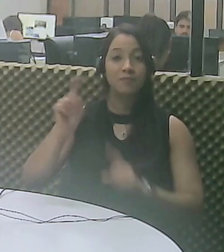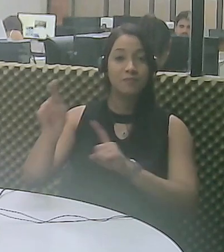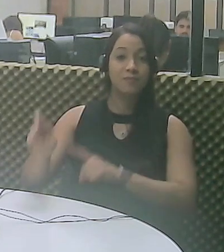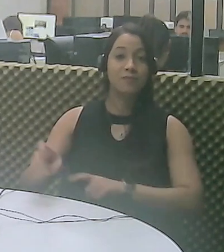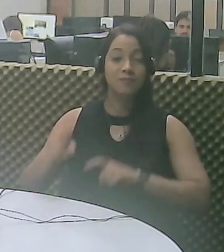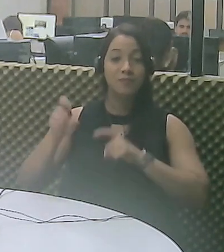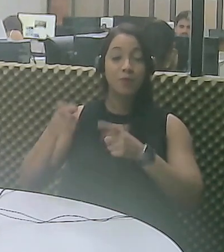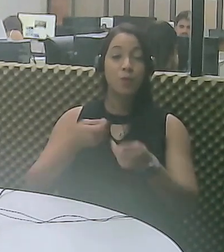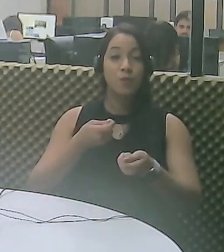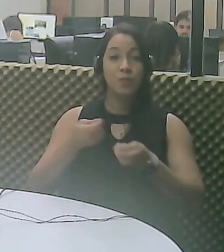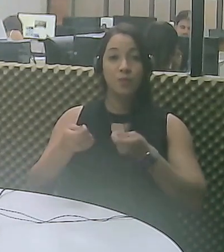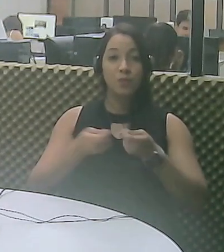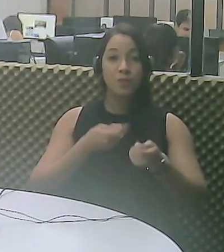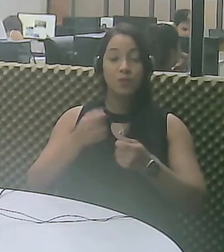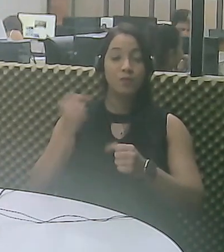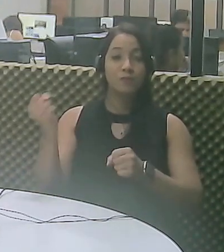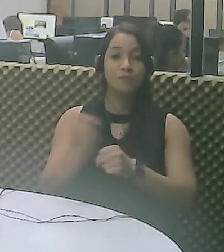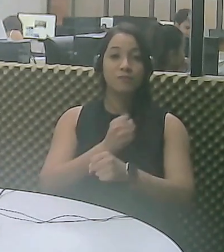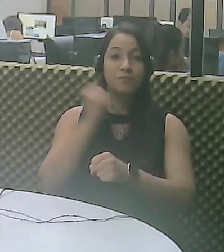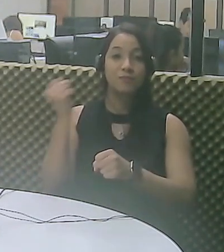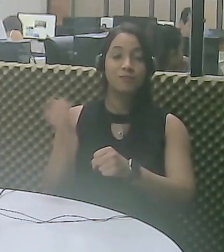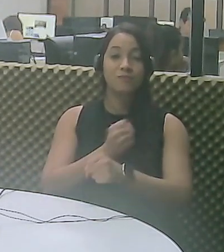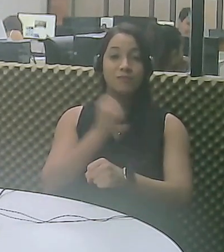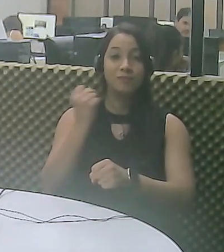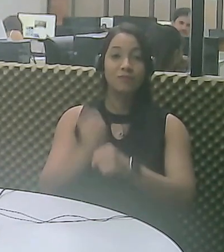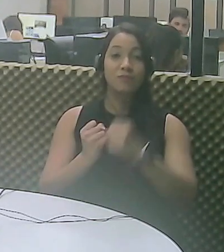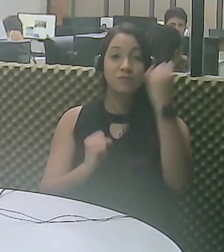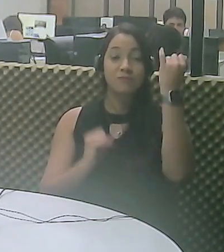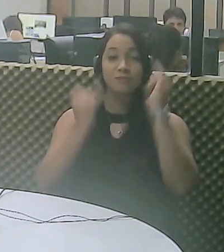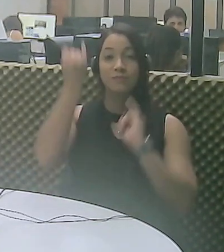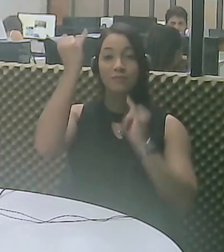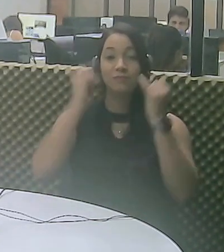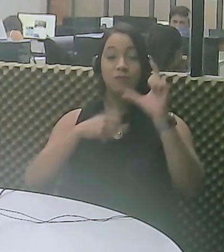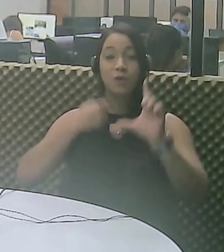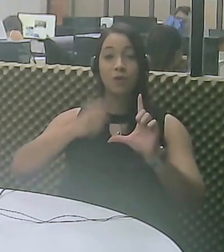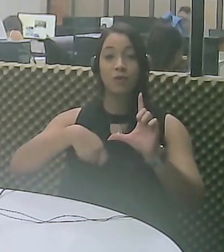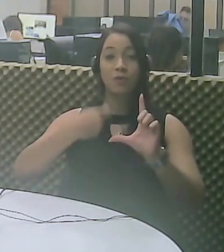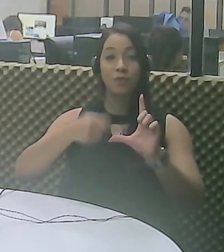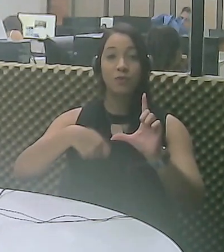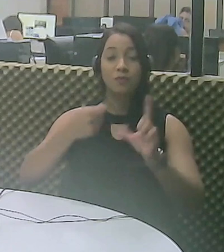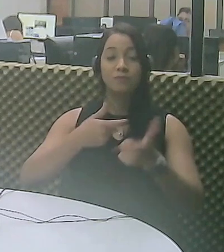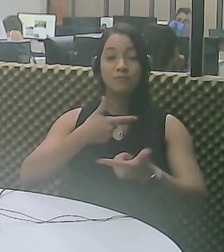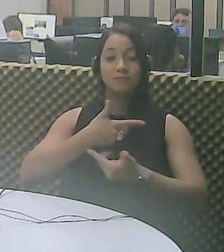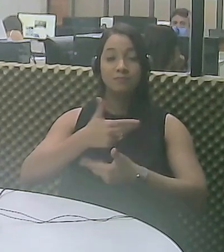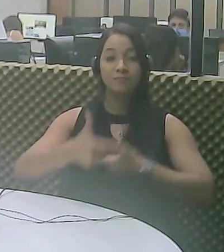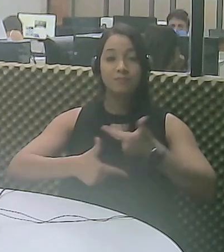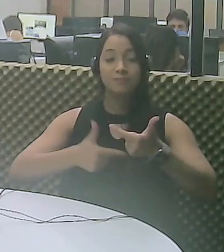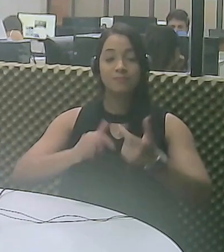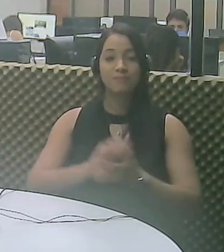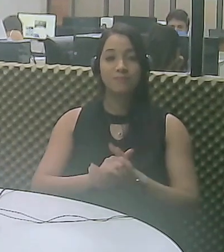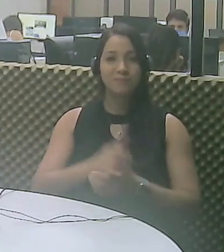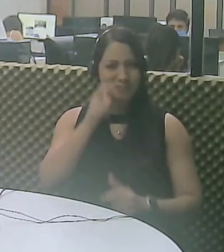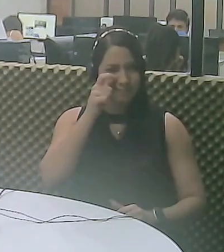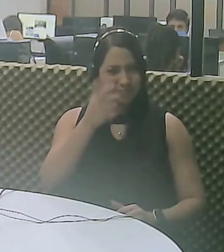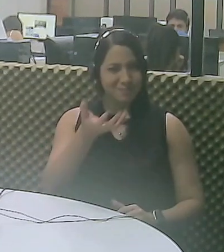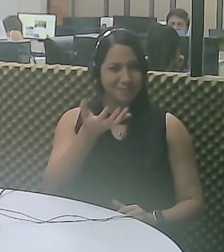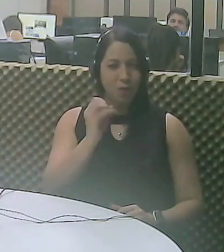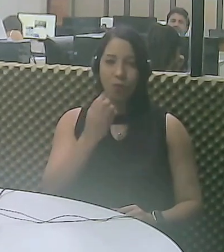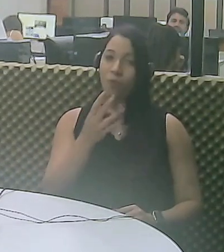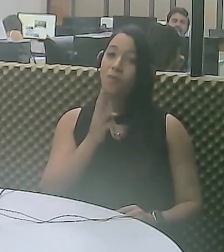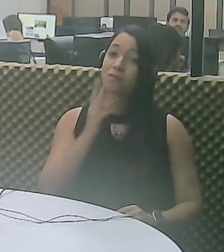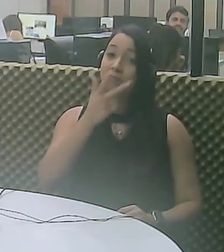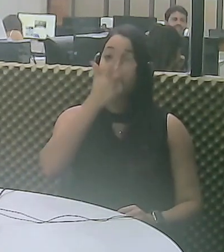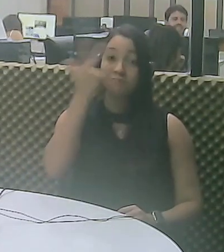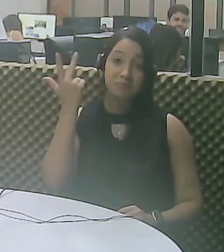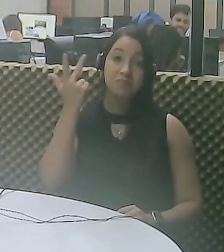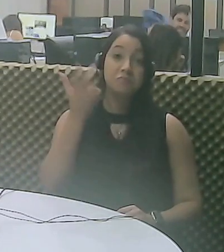agronegócio, comércio, construção civil, indústria, logística e serviços. Se interessou ou conhece alguém que